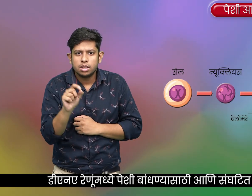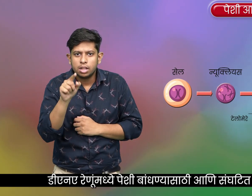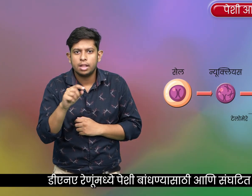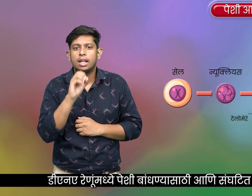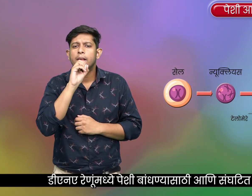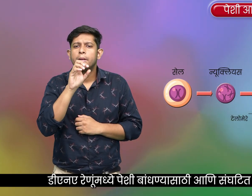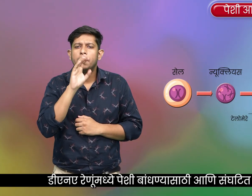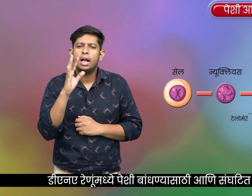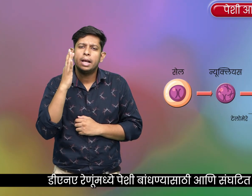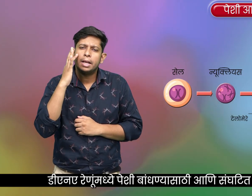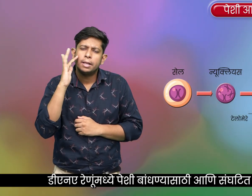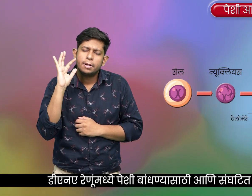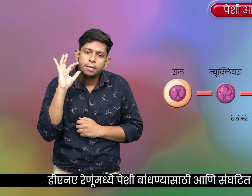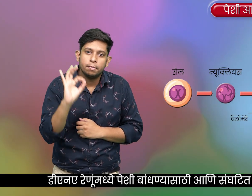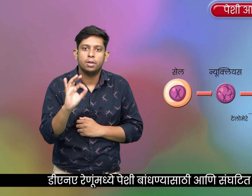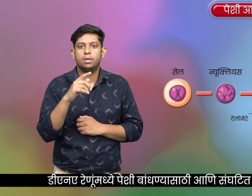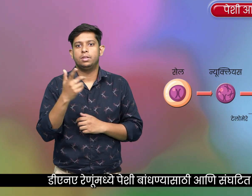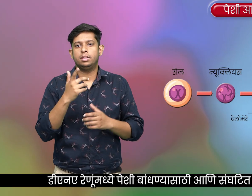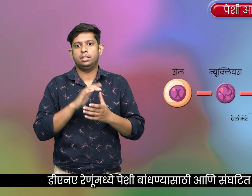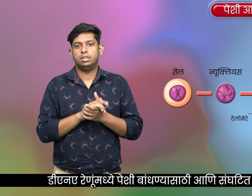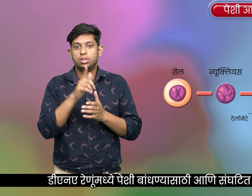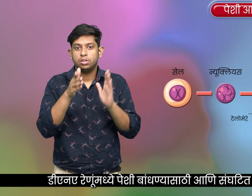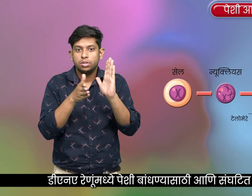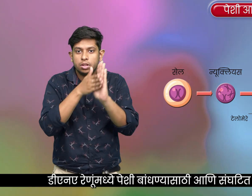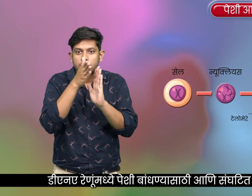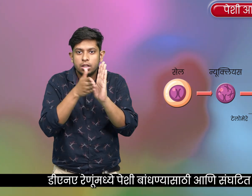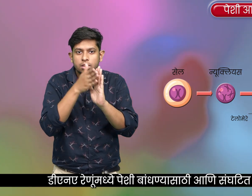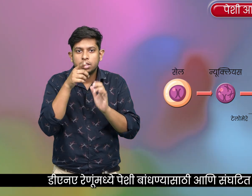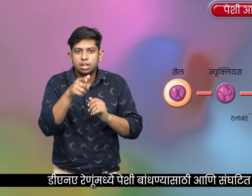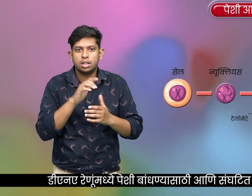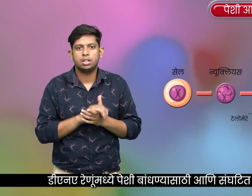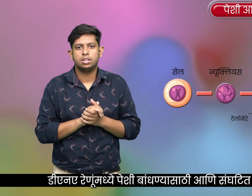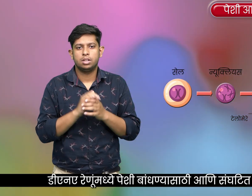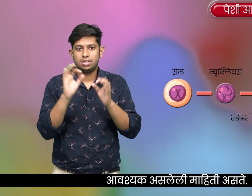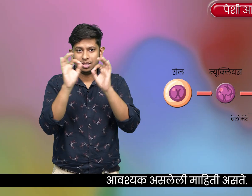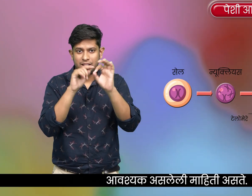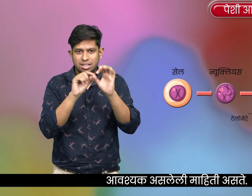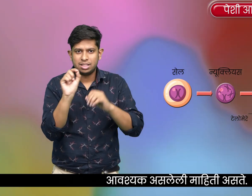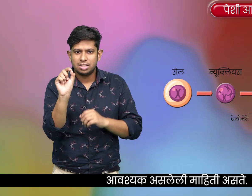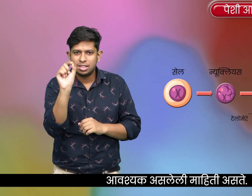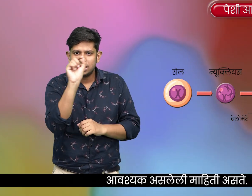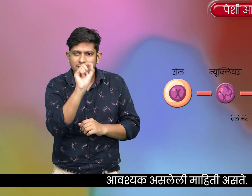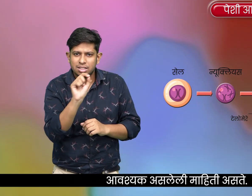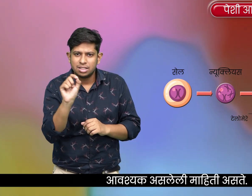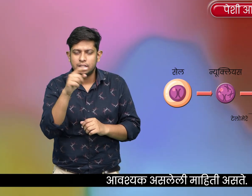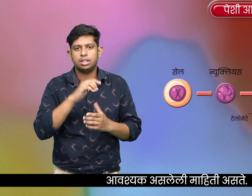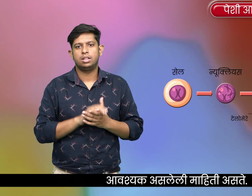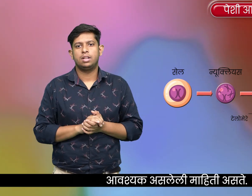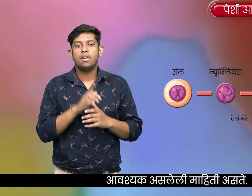डीएनए रेणूंमध्ये पेशी बांधण्यासाठी आणि संघटित करण्यासाठी आवश्यक असलेली माहिती असते.